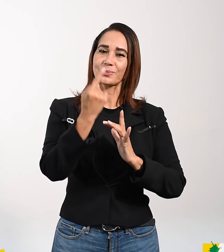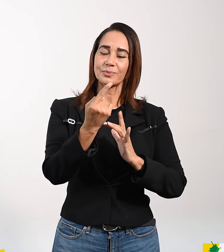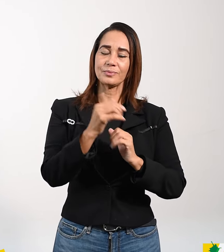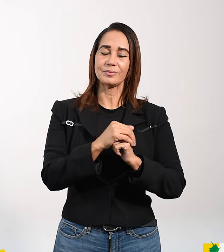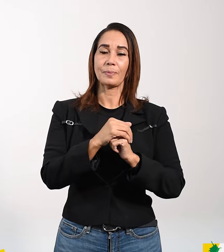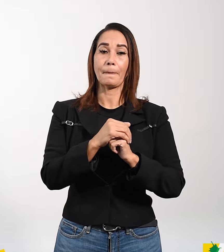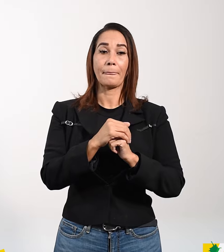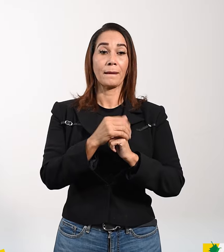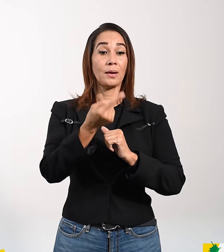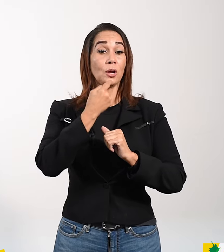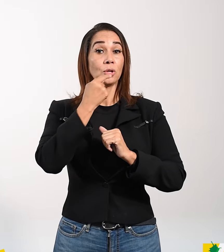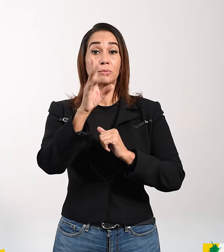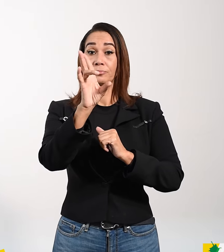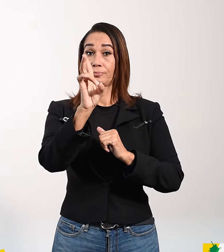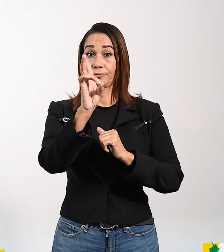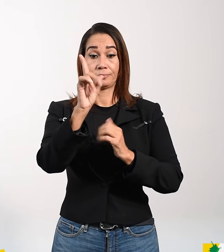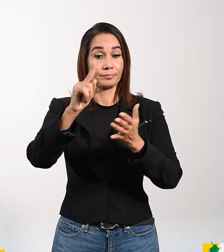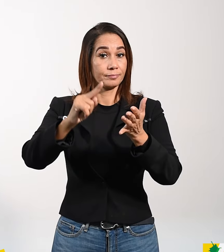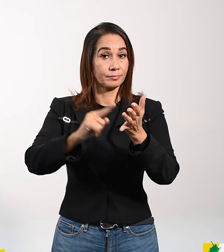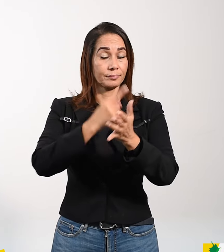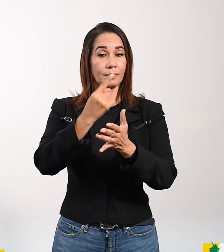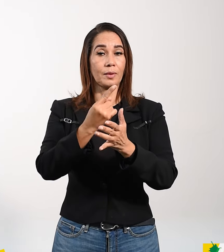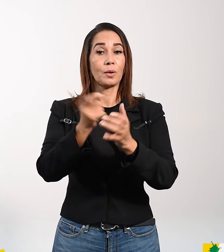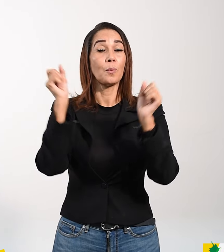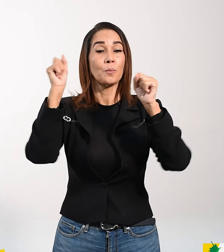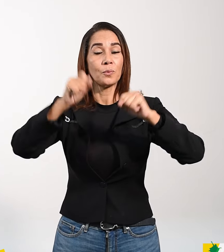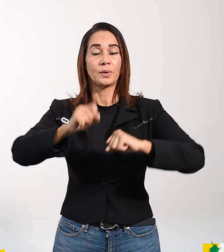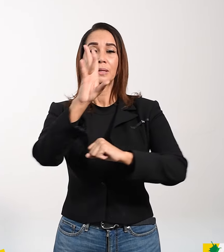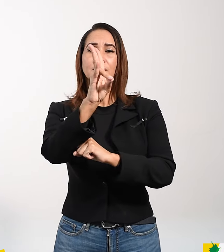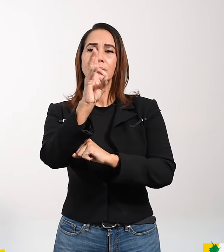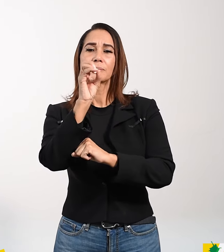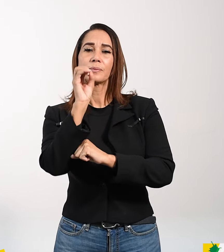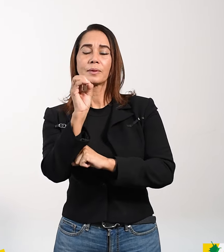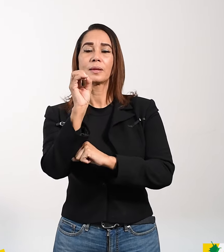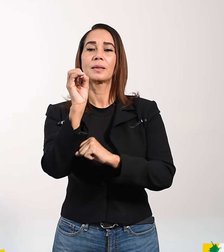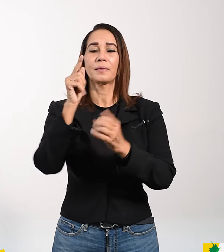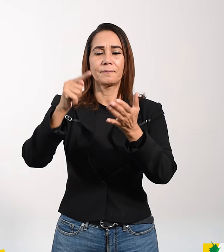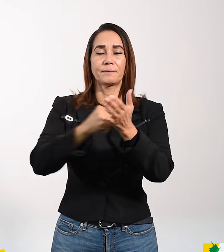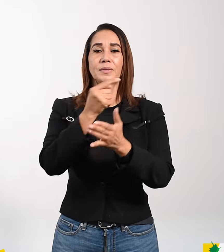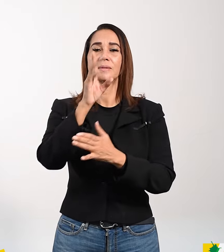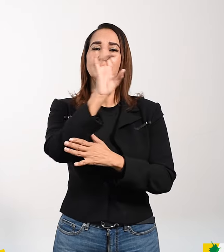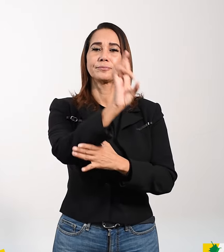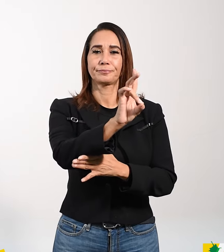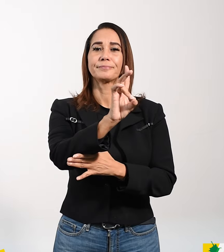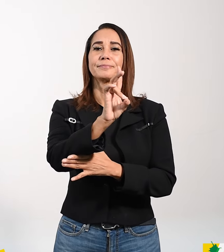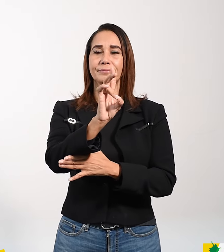No te digo hasta siete veces, sino hasta setenta veces siete Y a propósito de